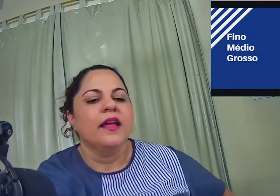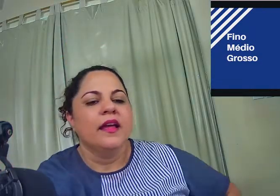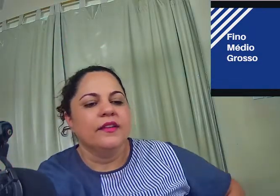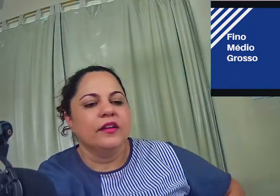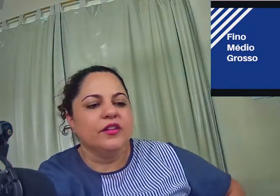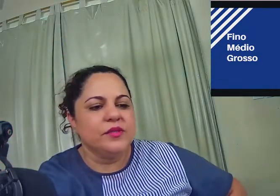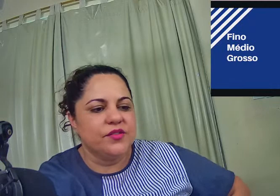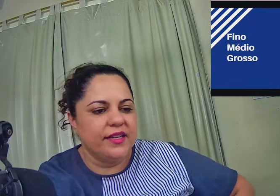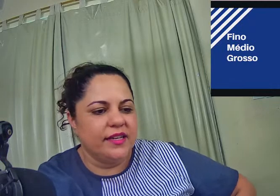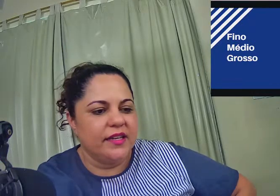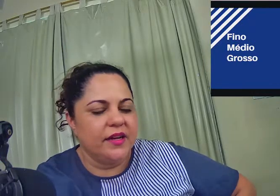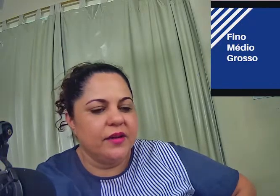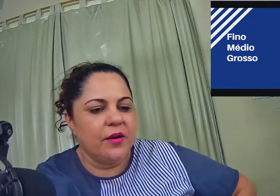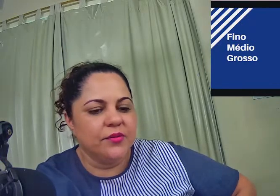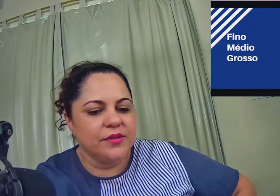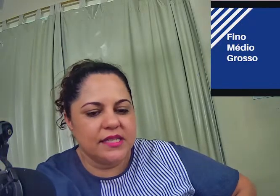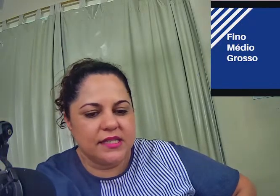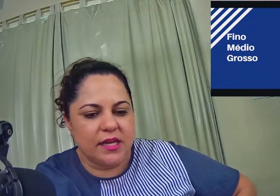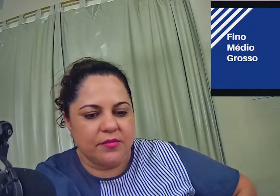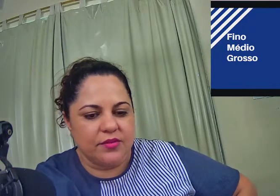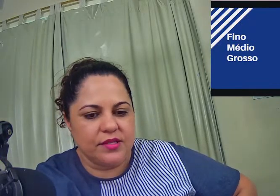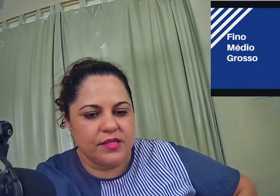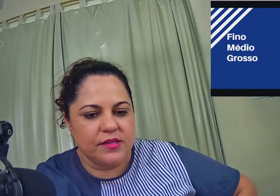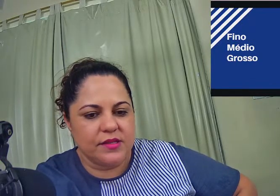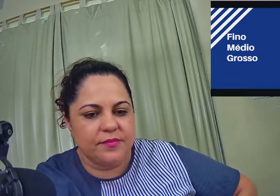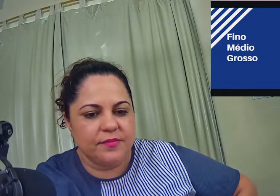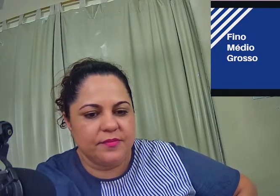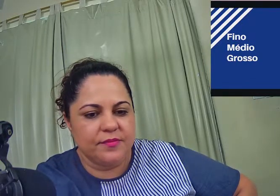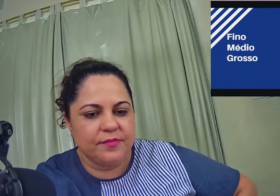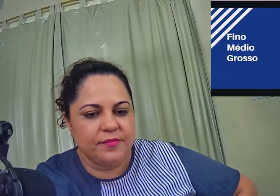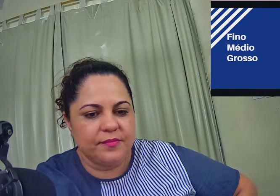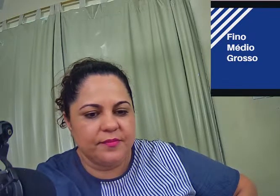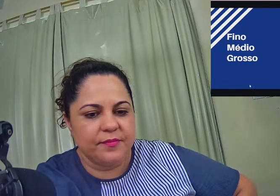Então, vamos ver aqui alguns exemplos.